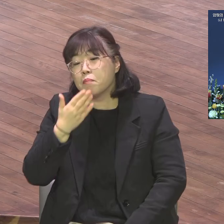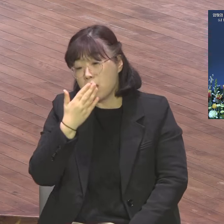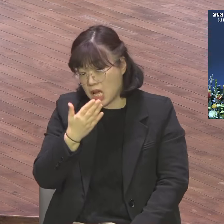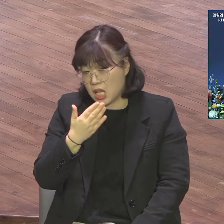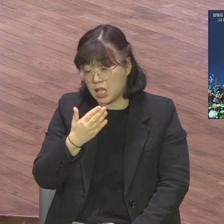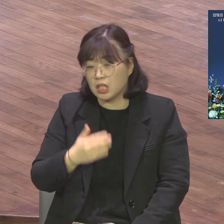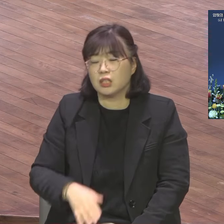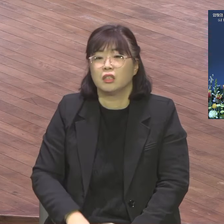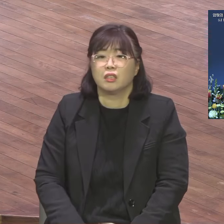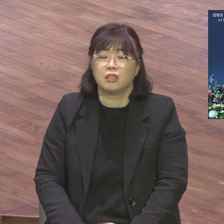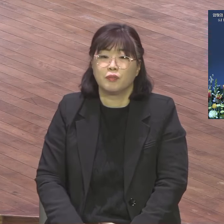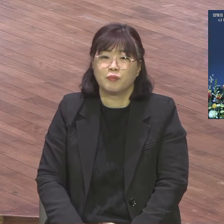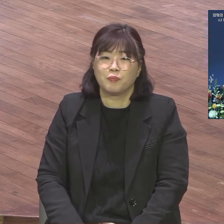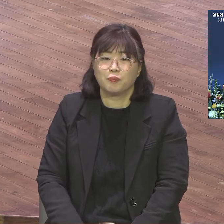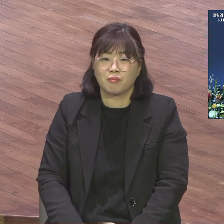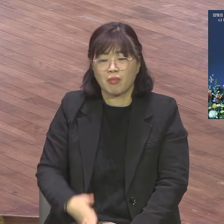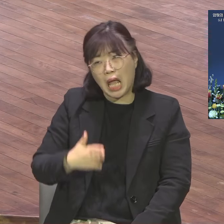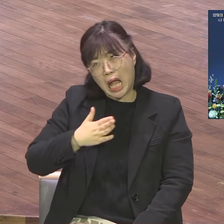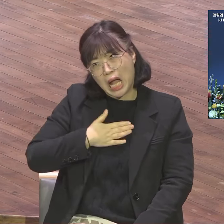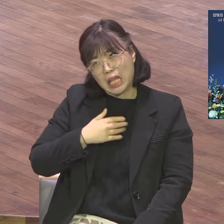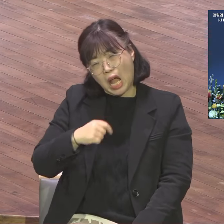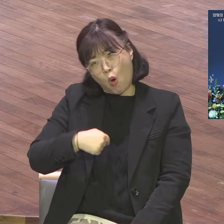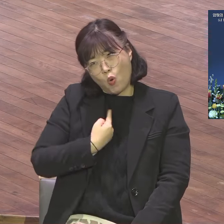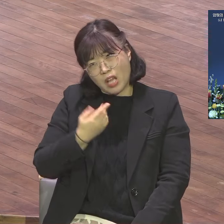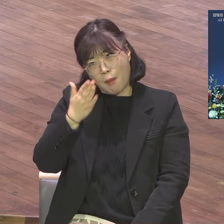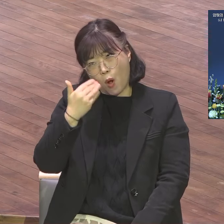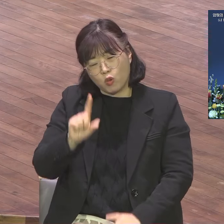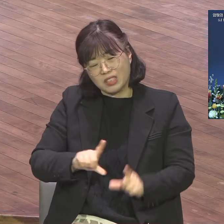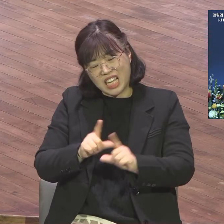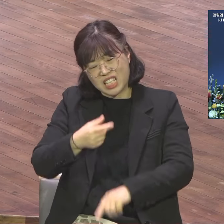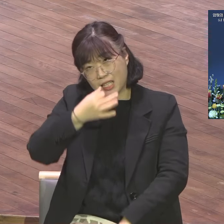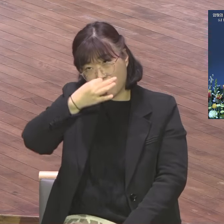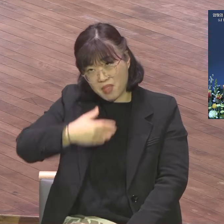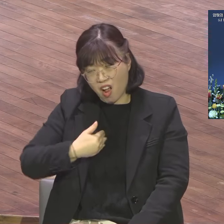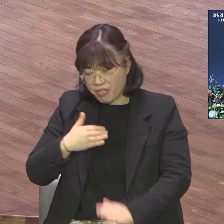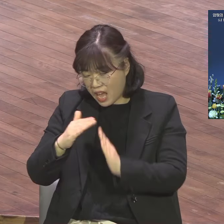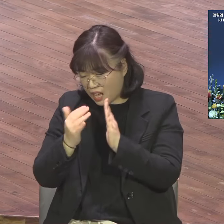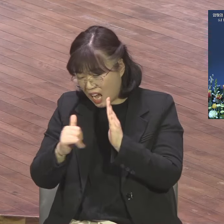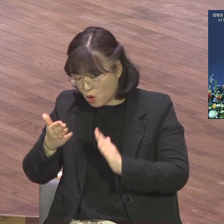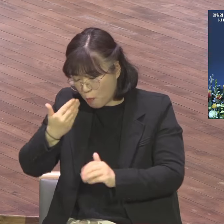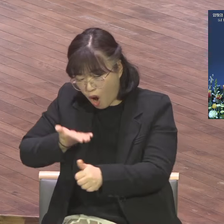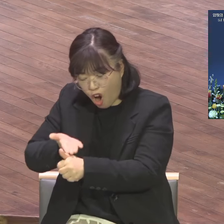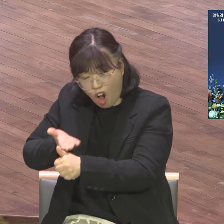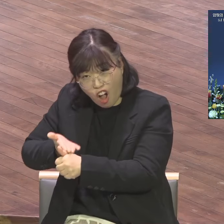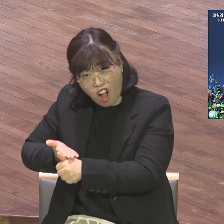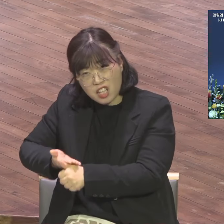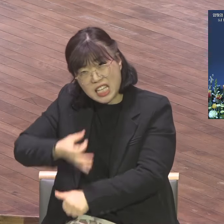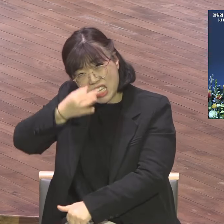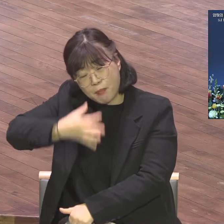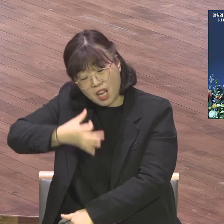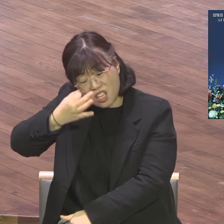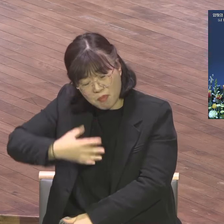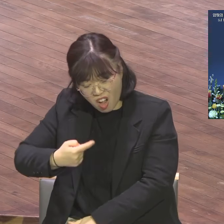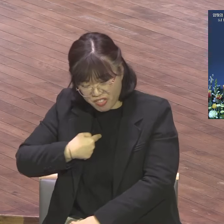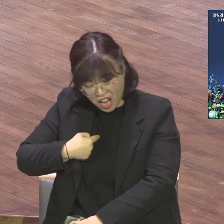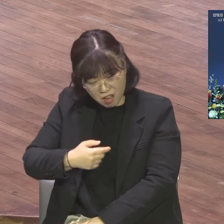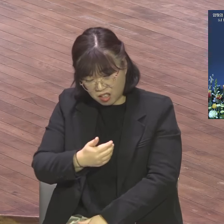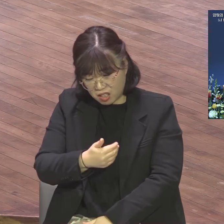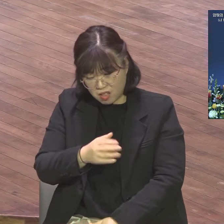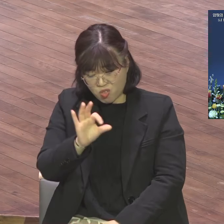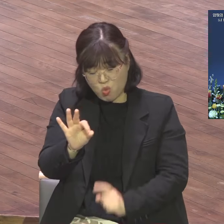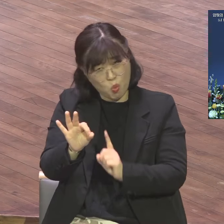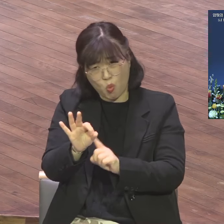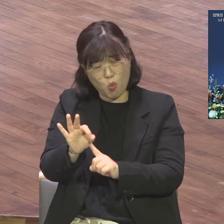가정 하나 힘든데 무슨 237 다른 나라, 다른 민족 그런 여유가 어디 있습니까? 환경이